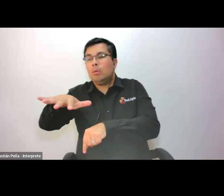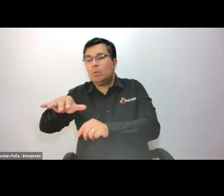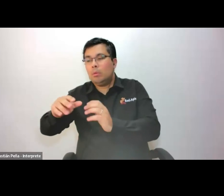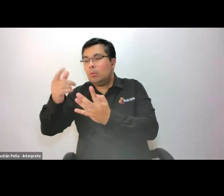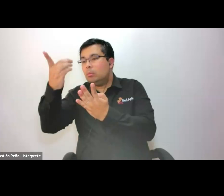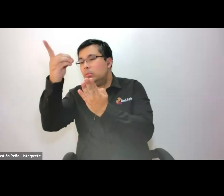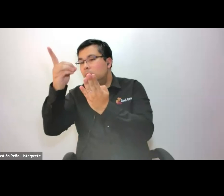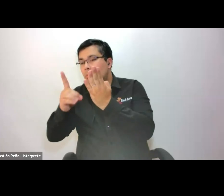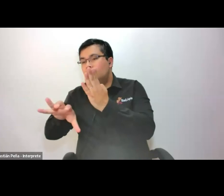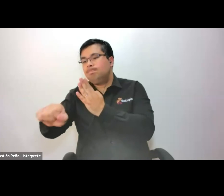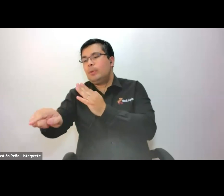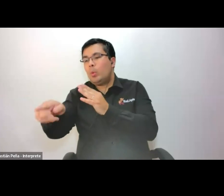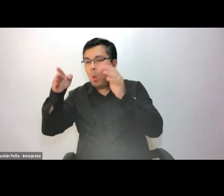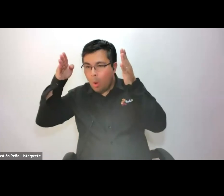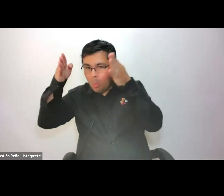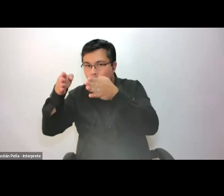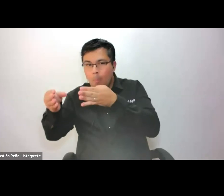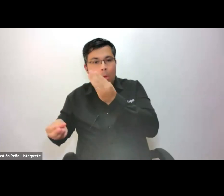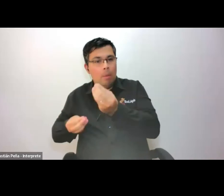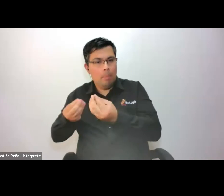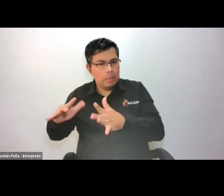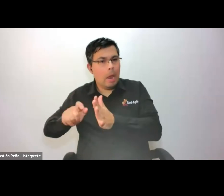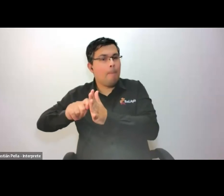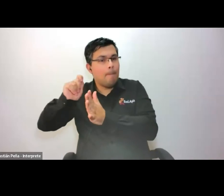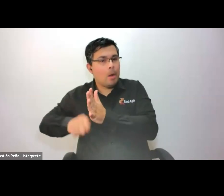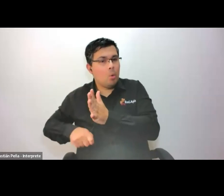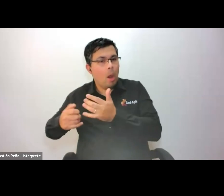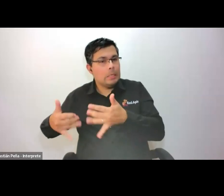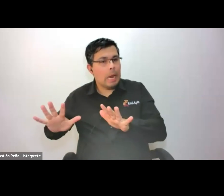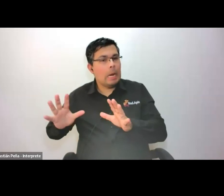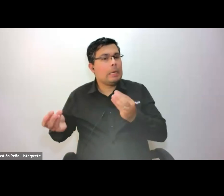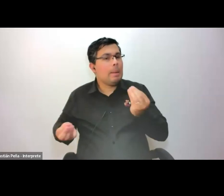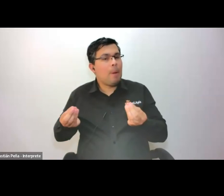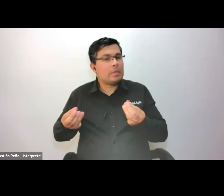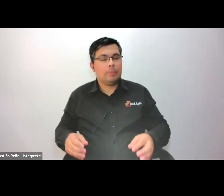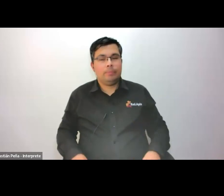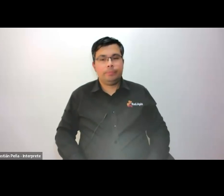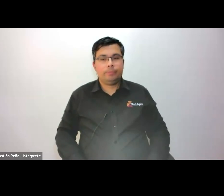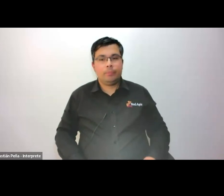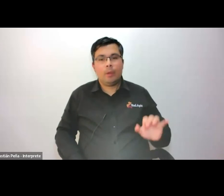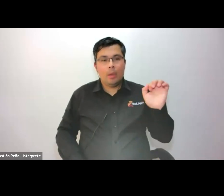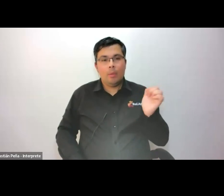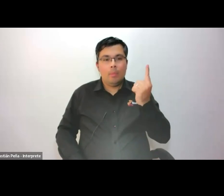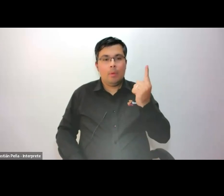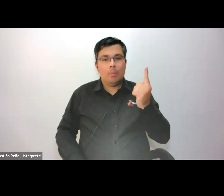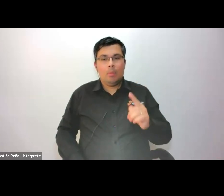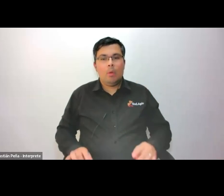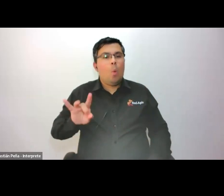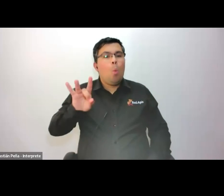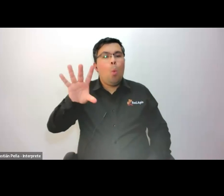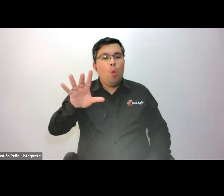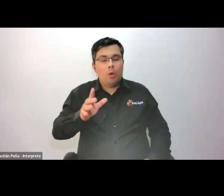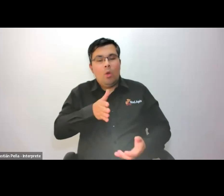esto, eh, hay dos elementos que considero. Primero, que no basta la simple apreciación de la escuela